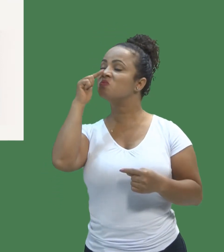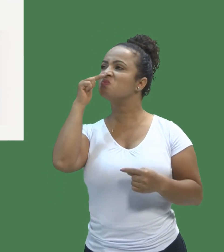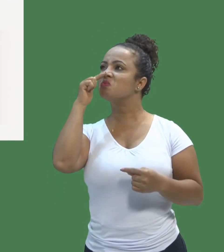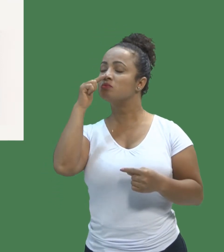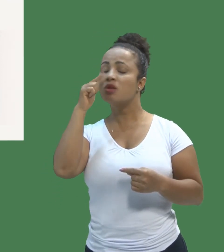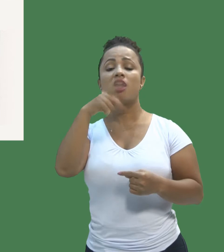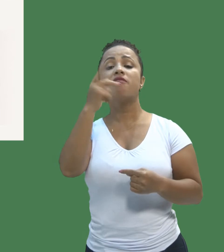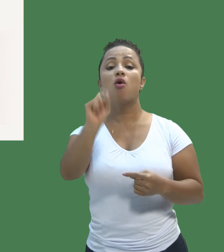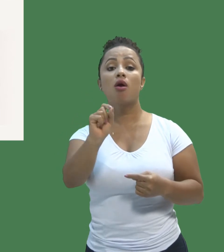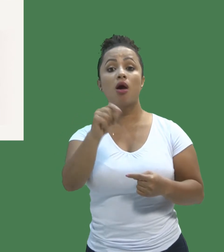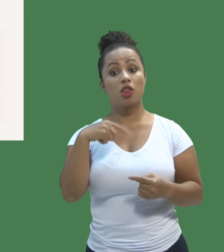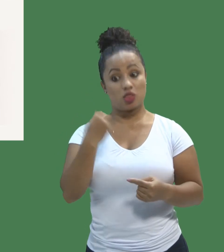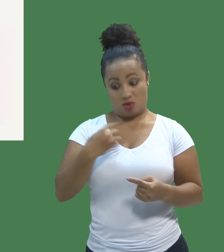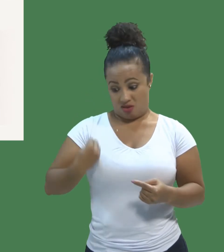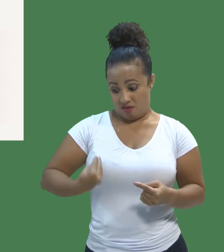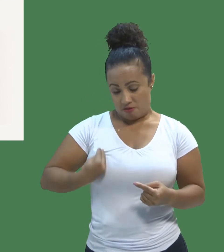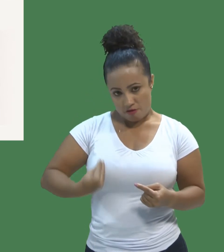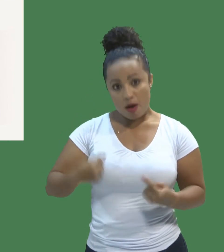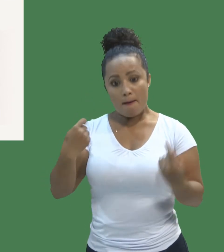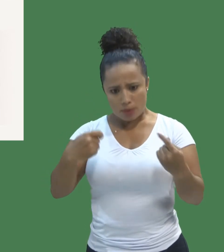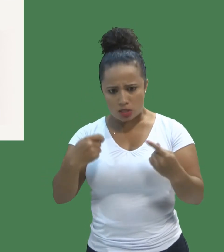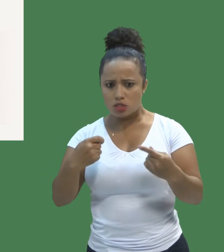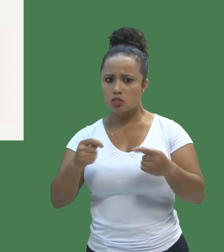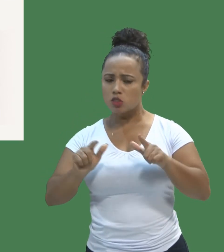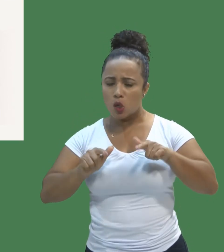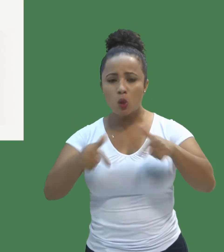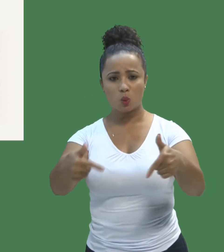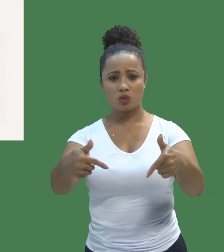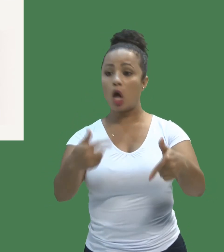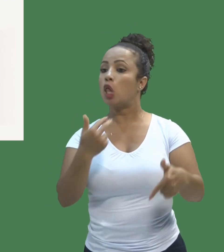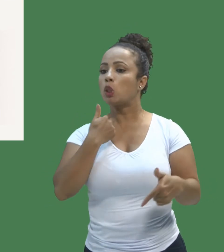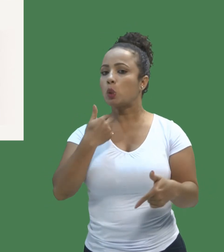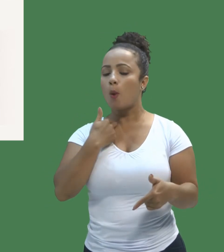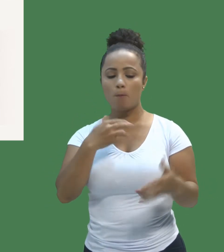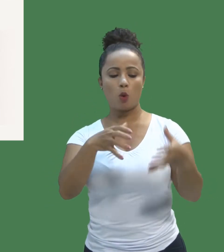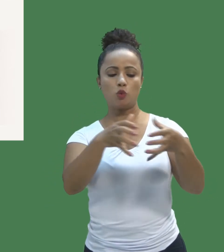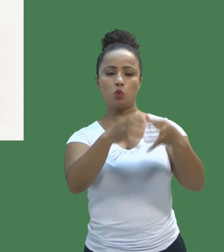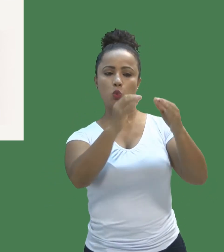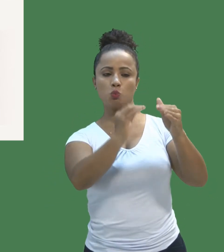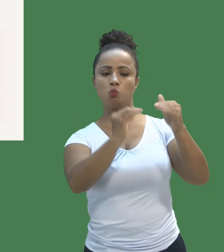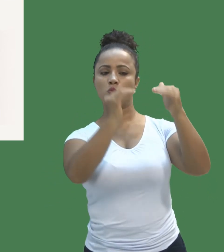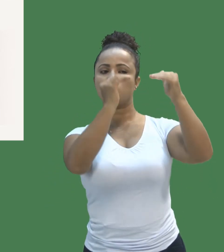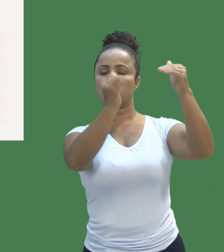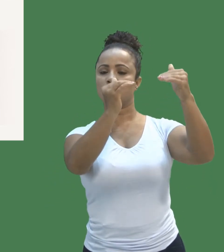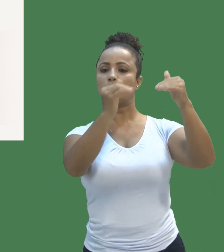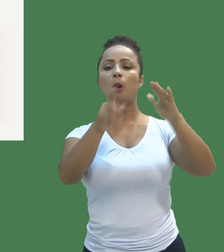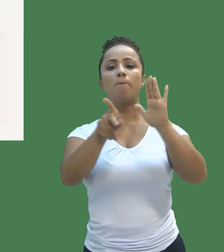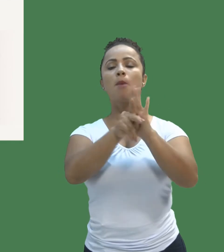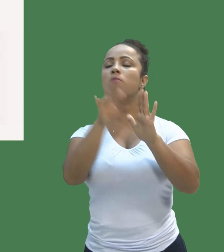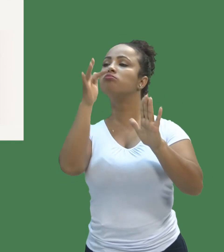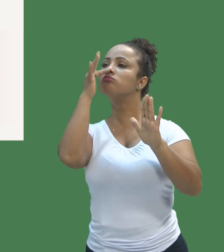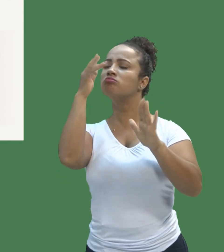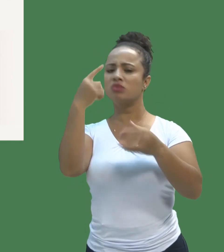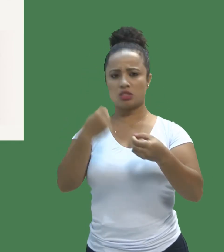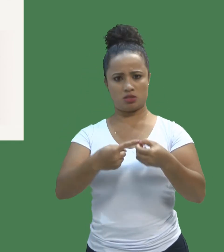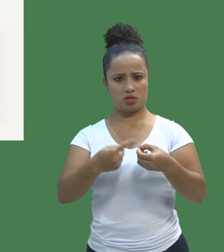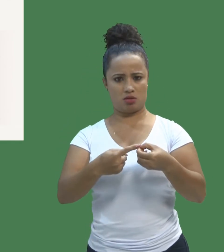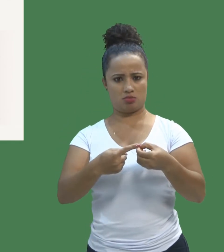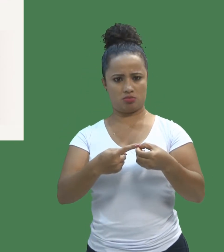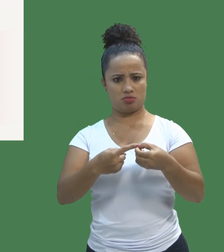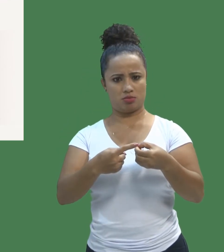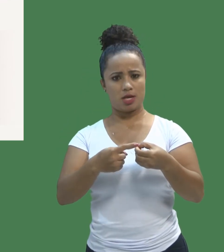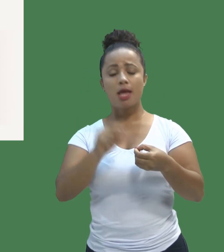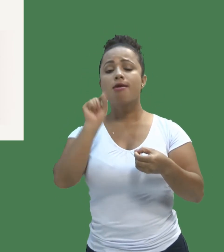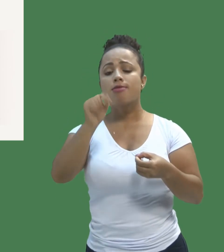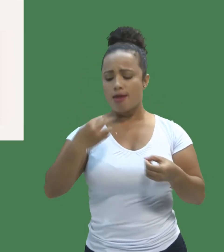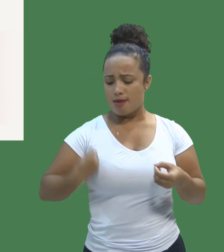os homens, estranhos à cidade. Quem verdadeiramente vive não pode deixar de ser cidadão e